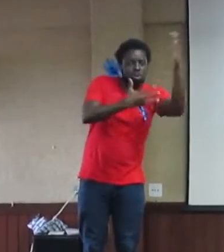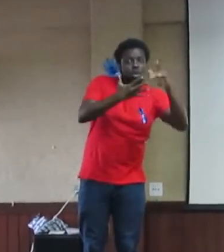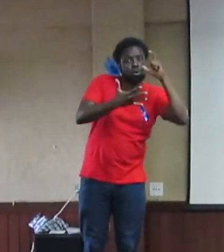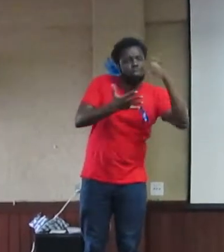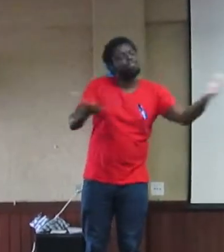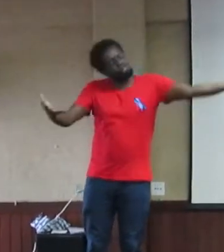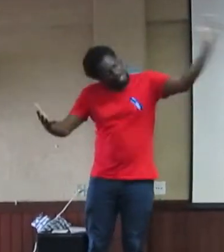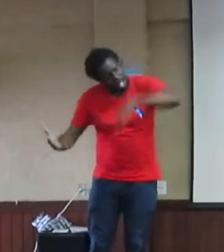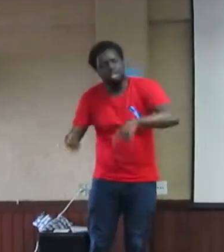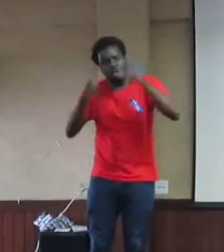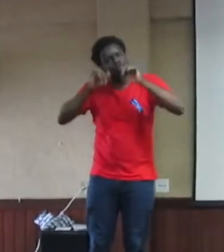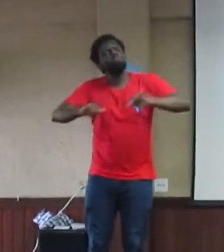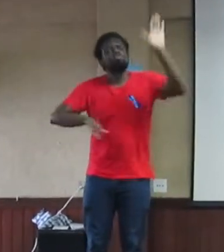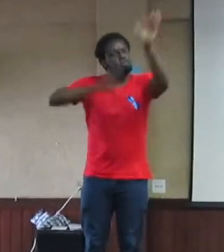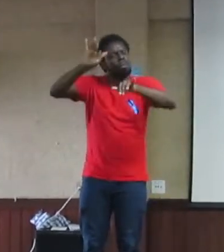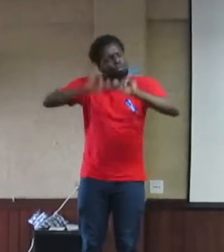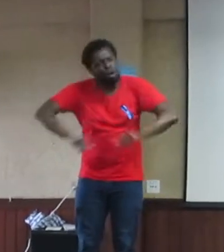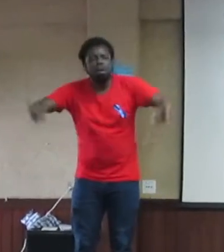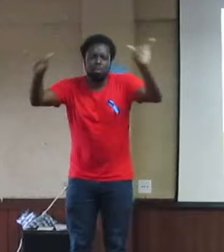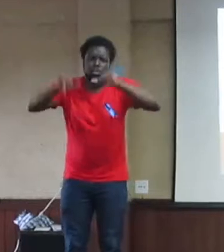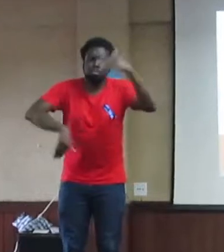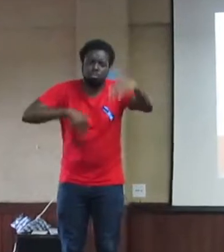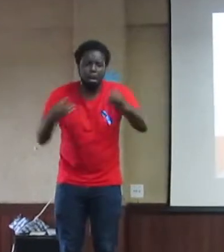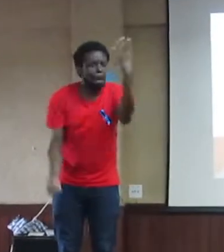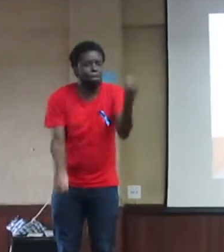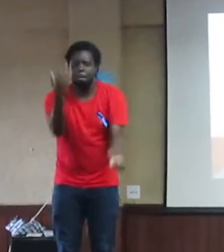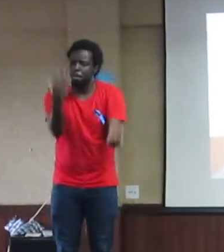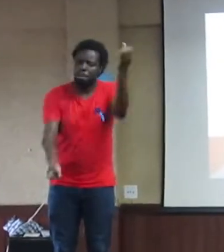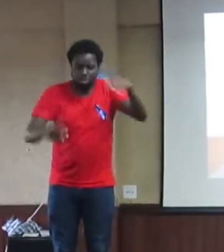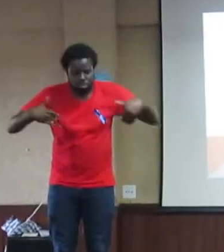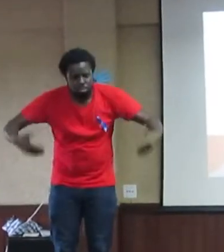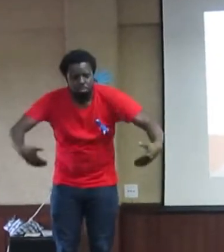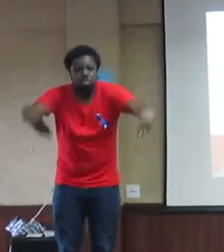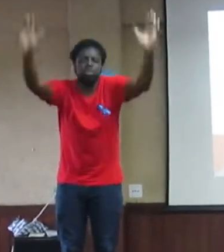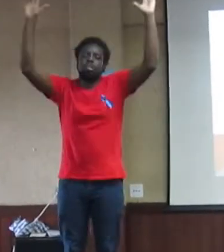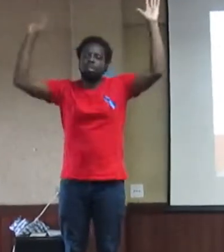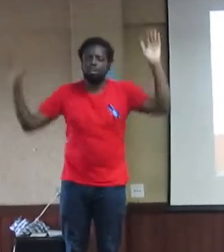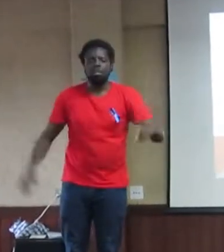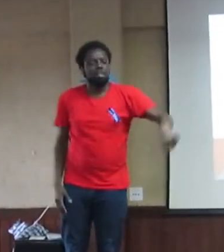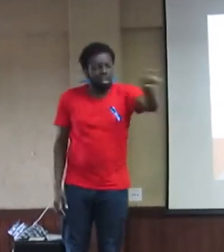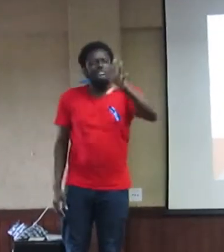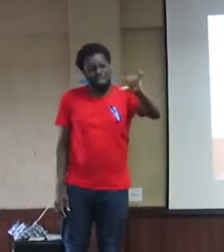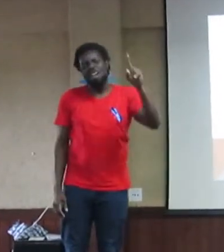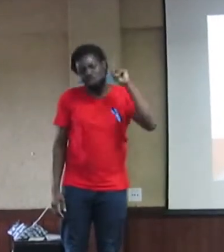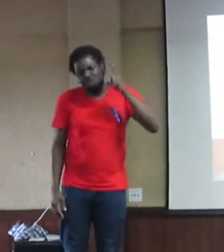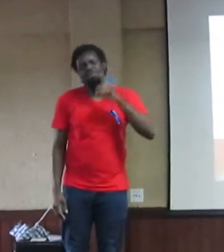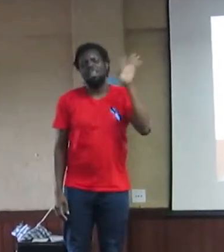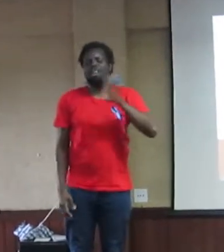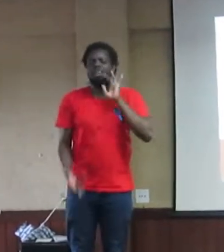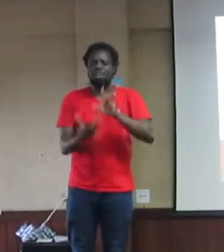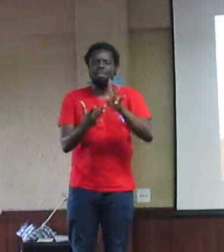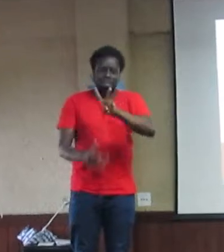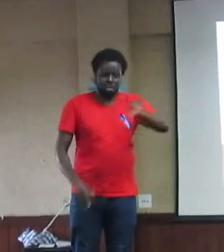sendo intérpretes, continuem tendo interesse no curso de Libras e agora fazer o próximo nível, né, que é o intermediário, e assim vocês aprenderem